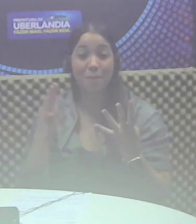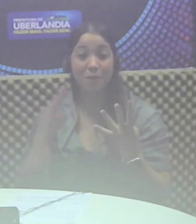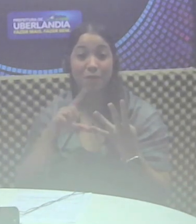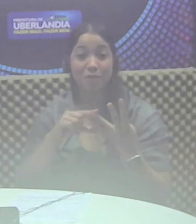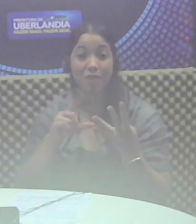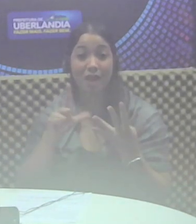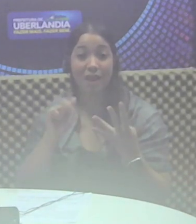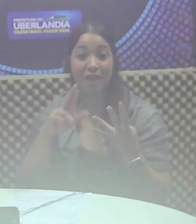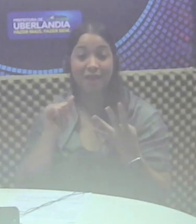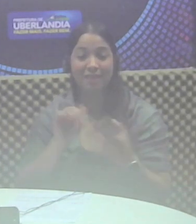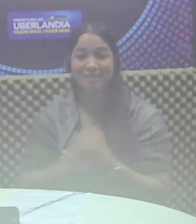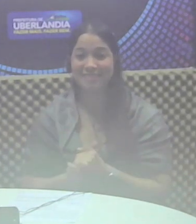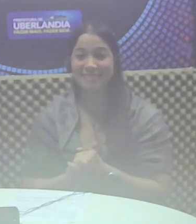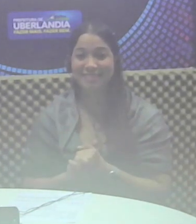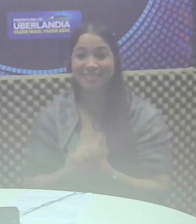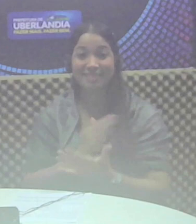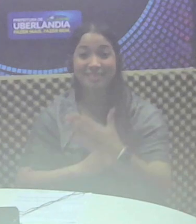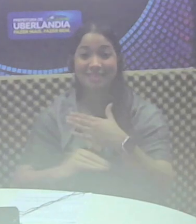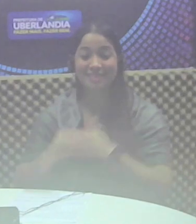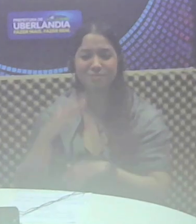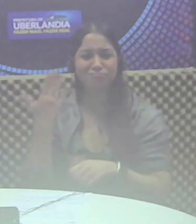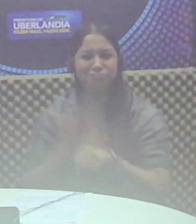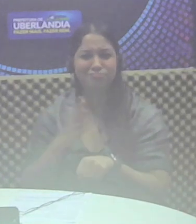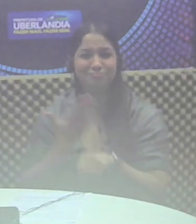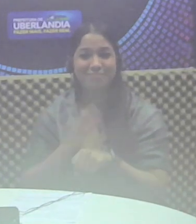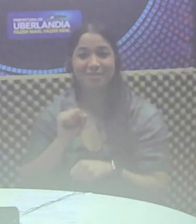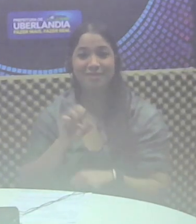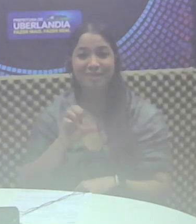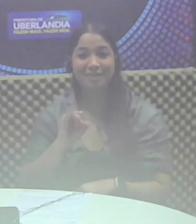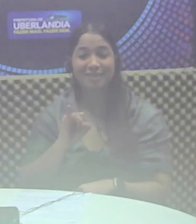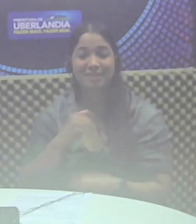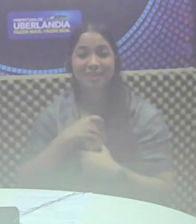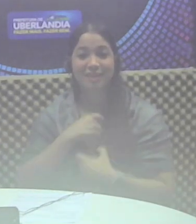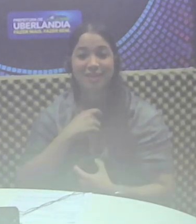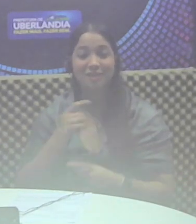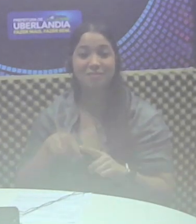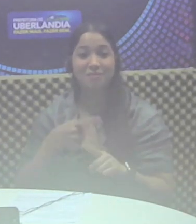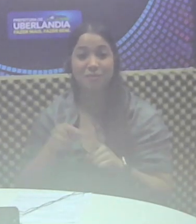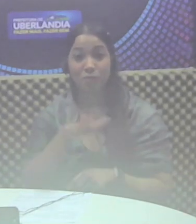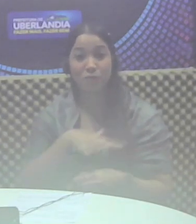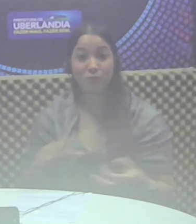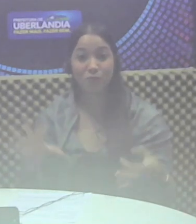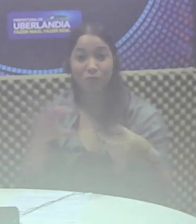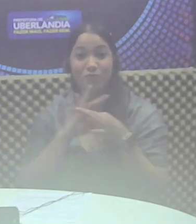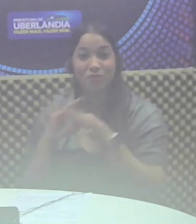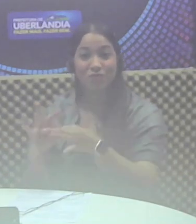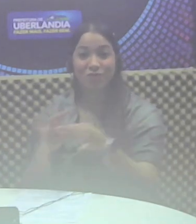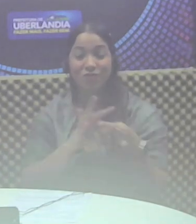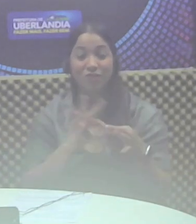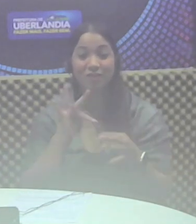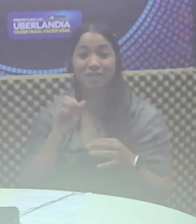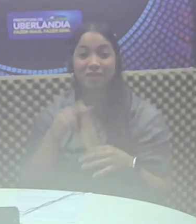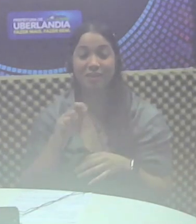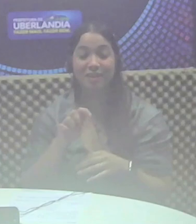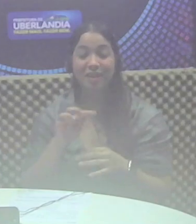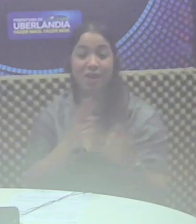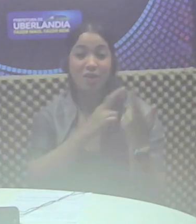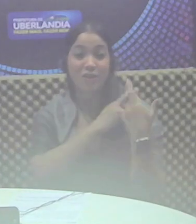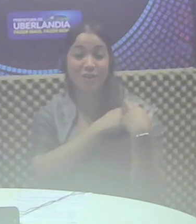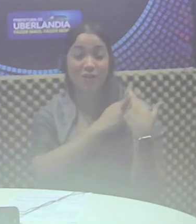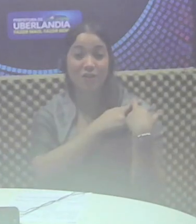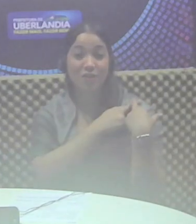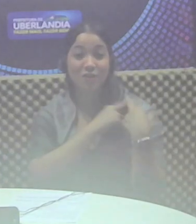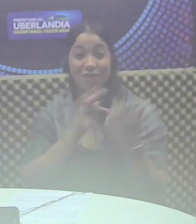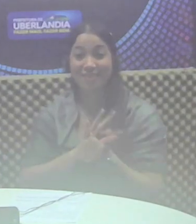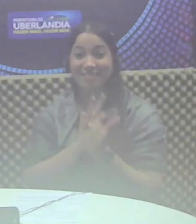Lara Lima os paratletas treinam no Sesi gravatas espaço que integra o sistema fieng que está sob responsabilidade da